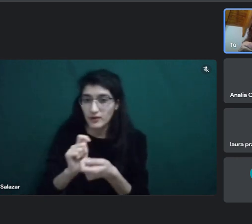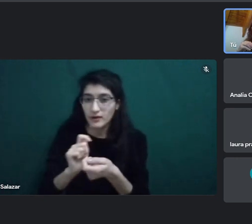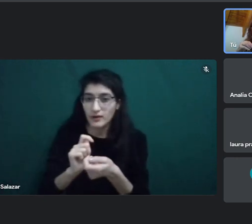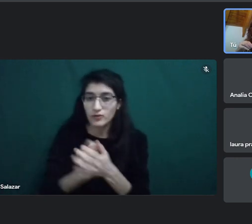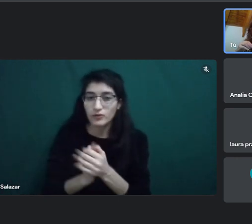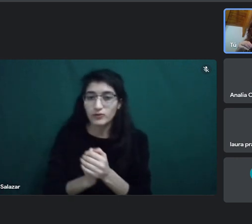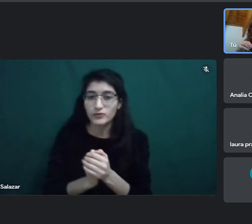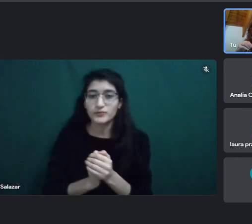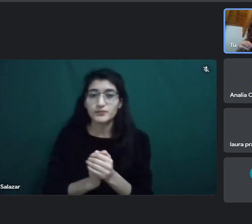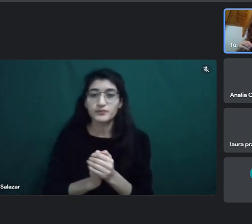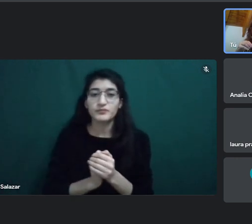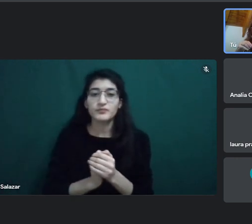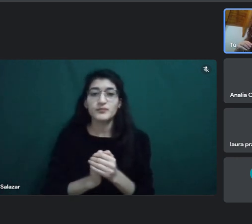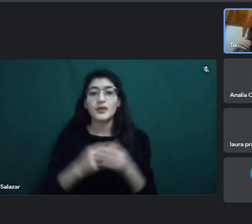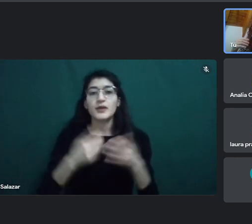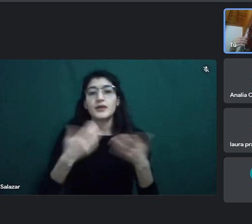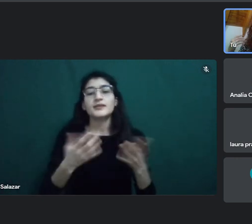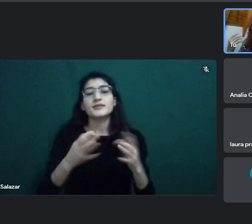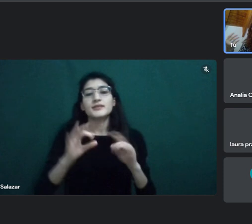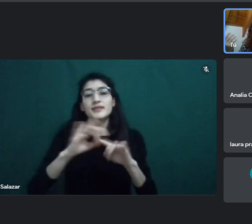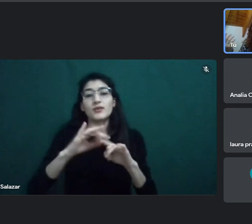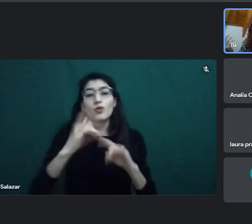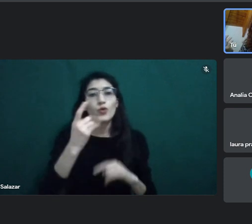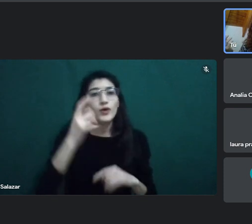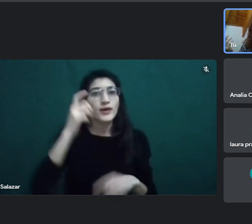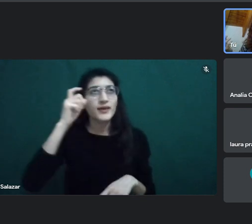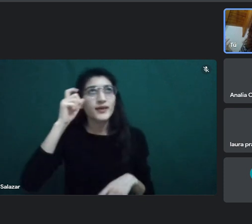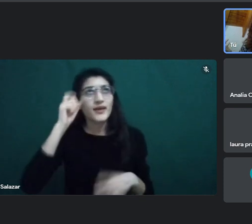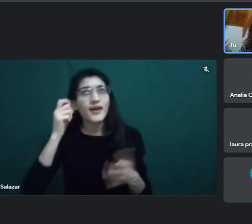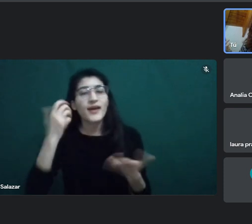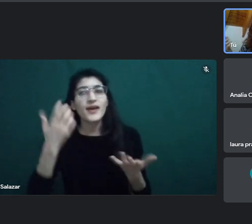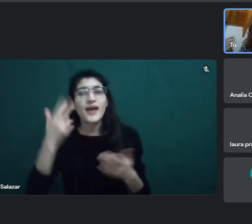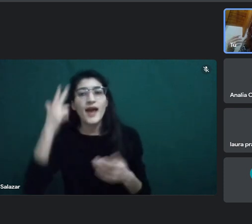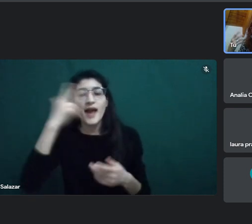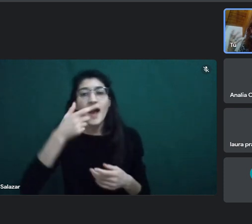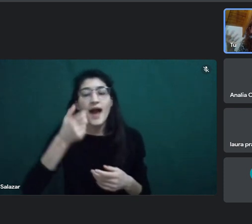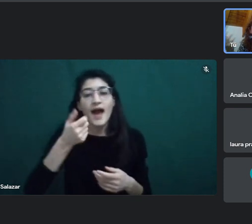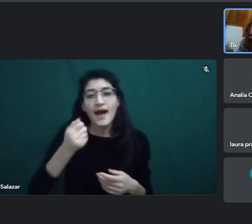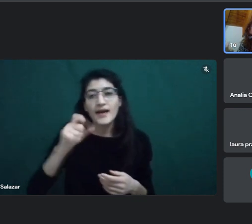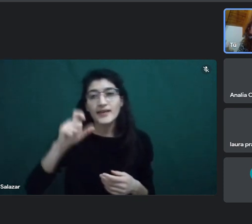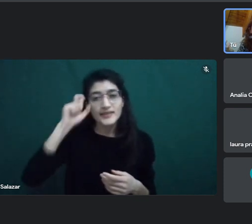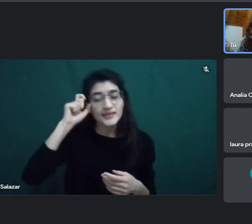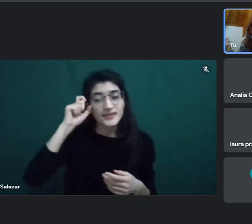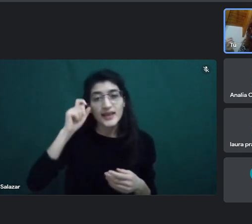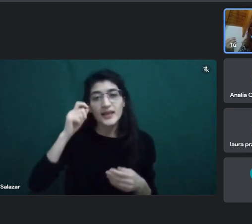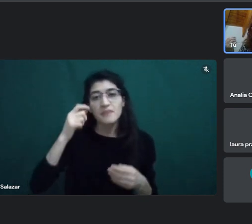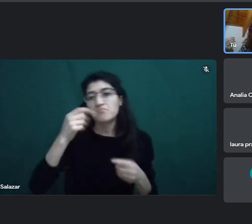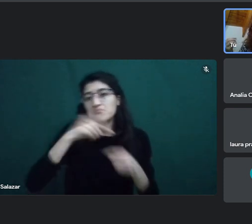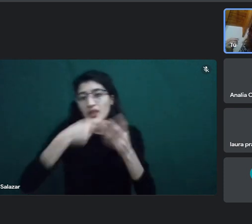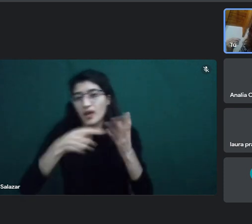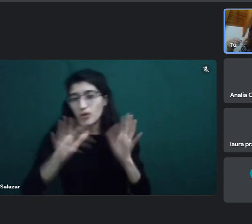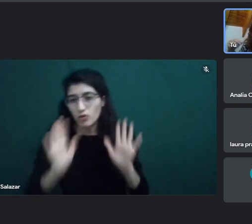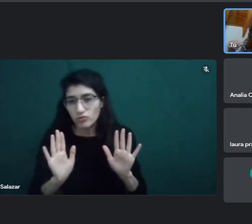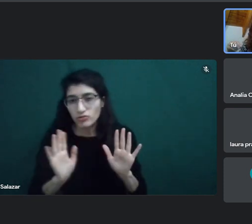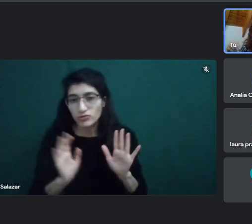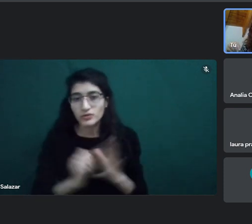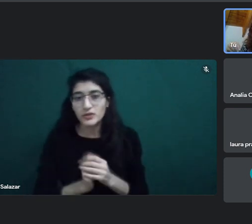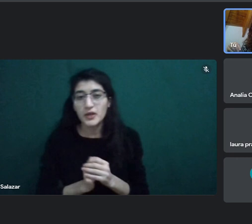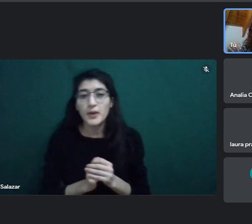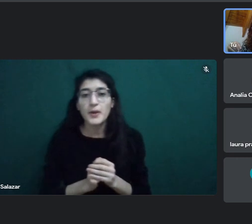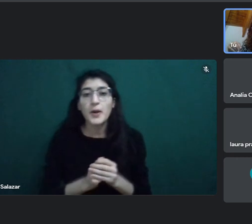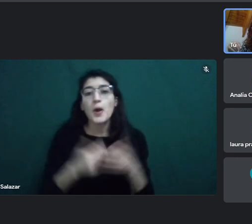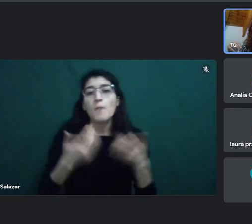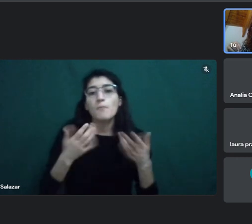tal cosa. Podía ser también un infinitivo que vaya después de una preposición,